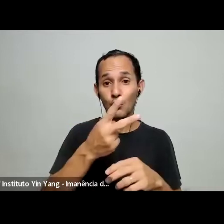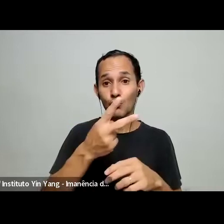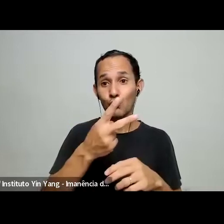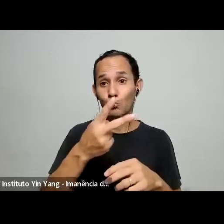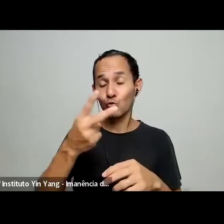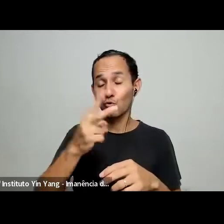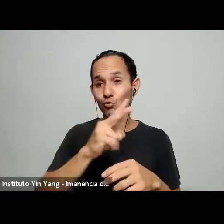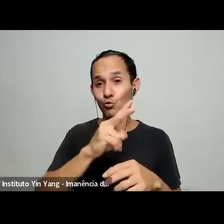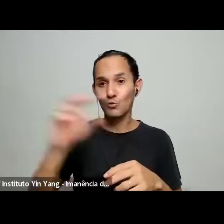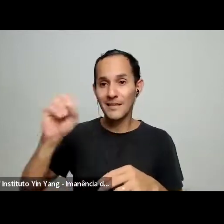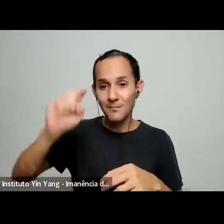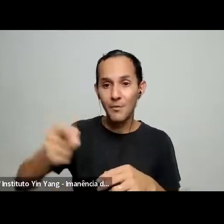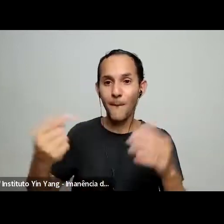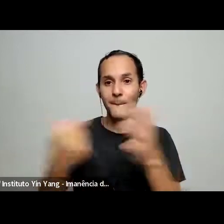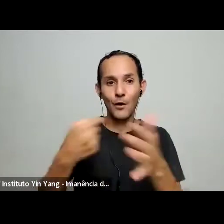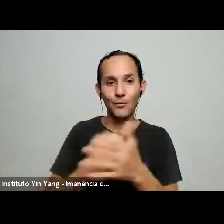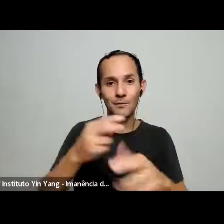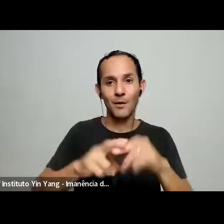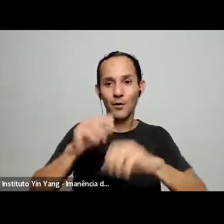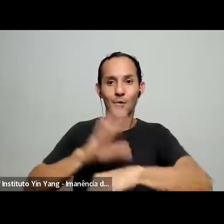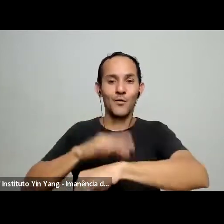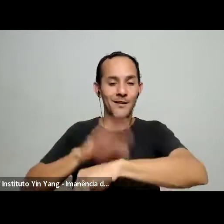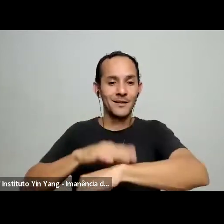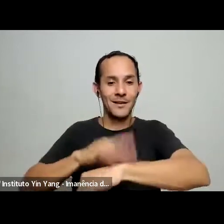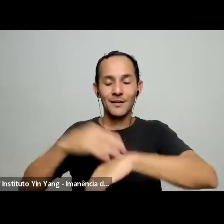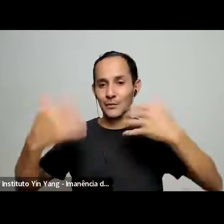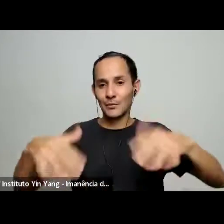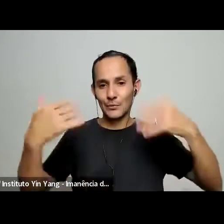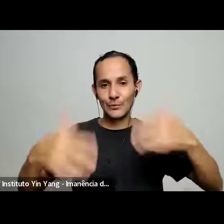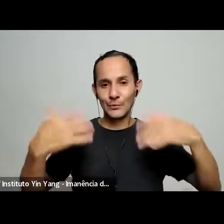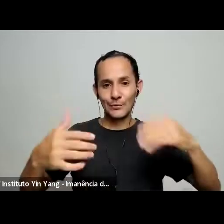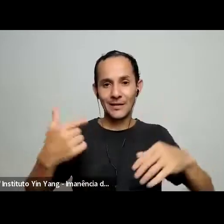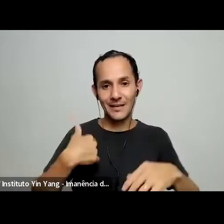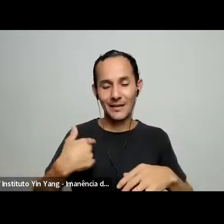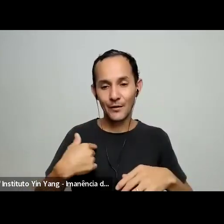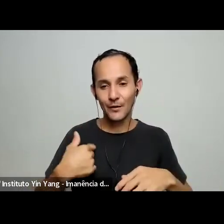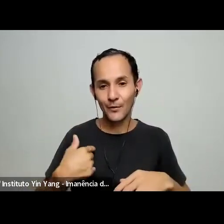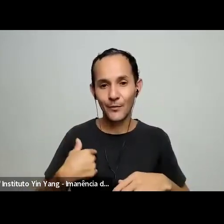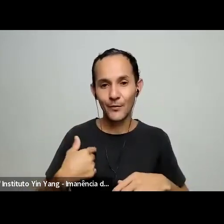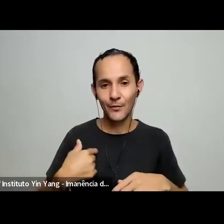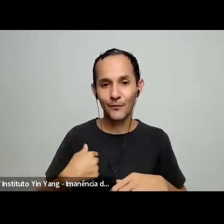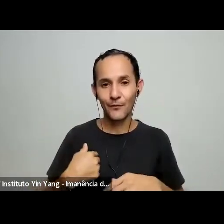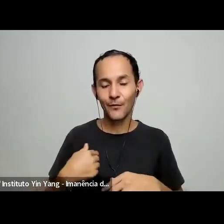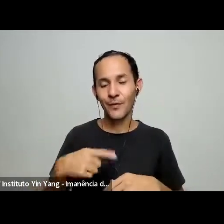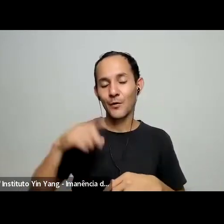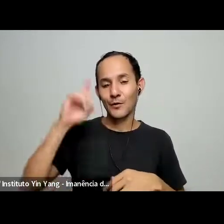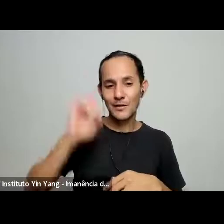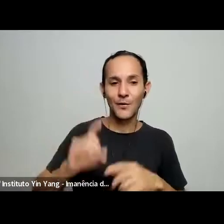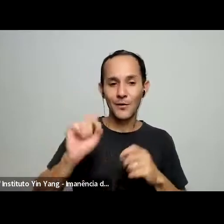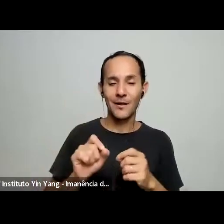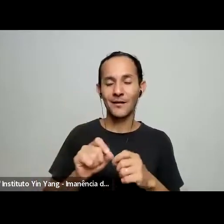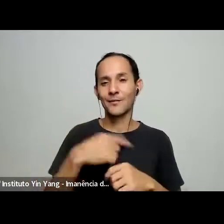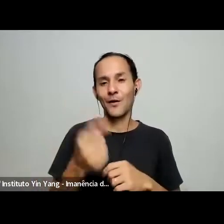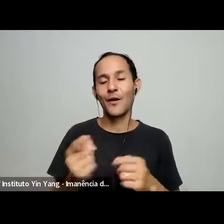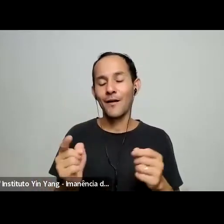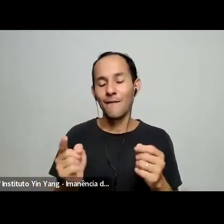mas pelo adiantar da hora, eu vou me reservar o direito de a gente encerrar a live,